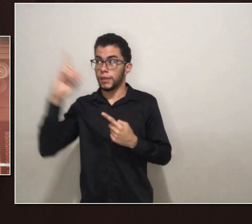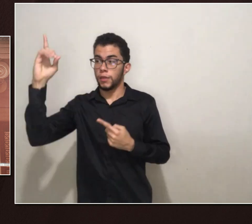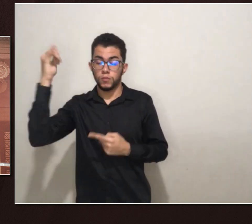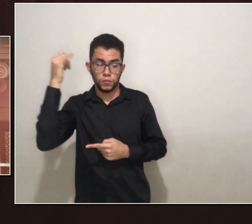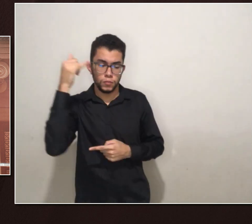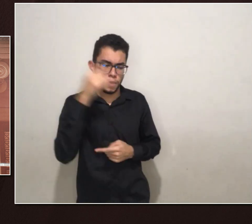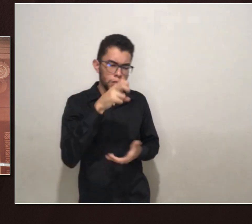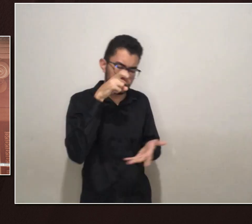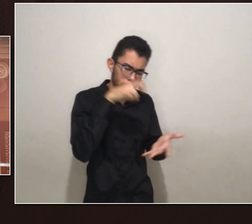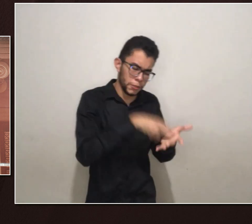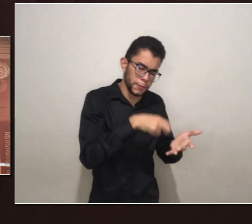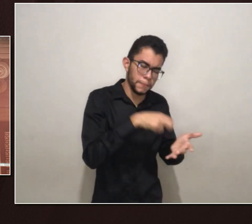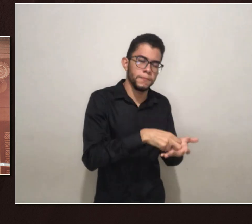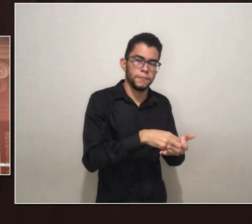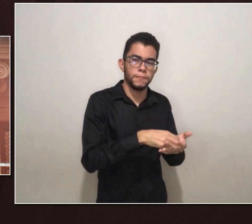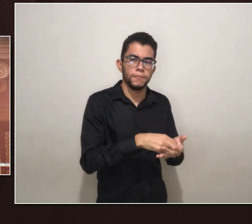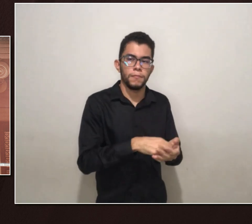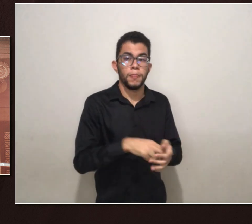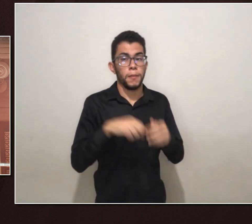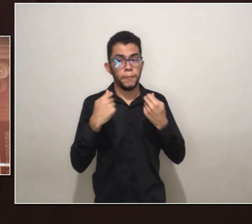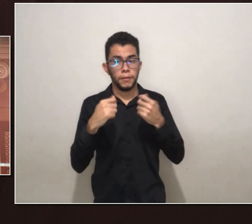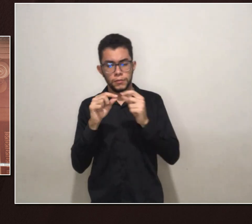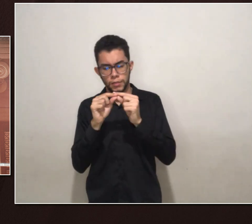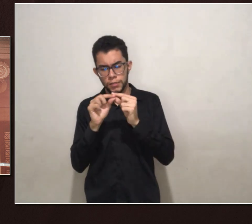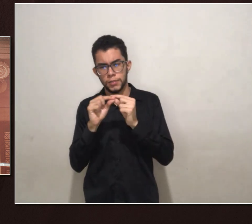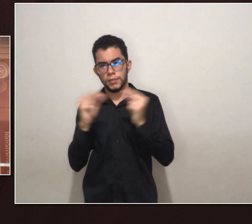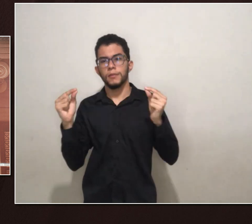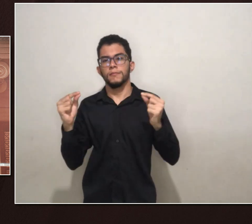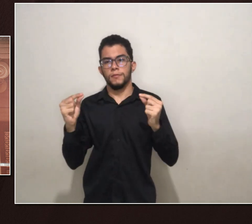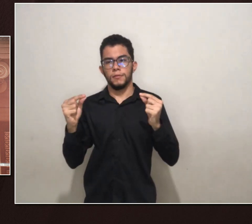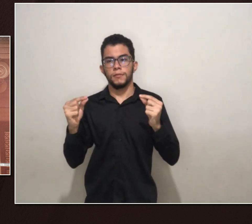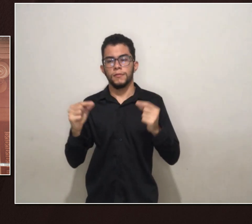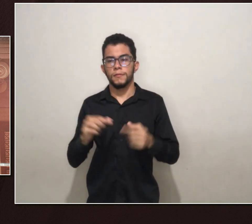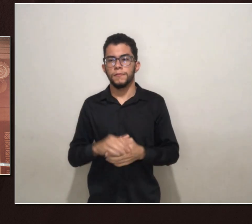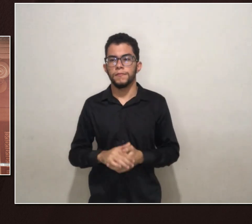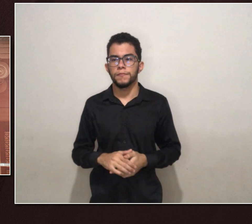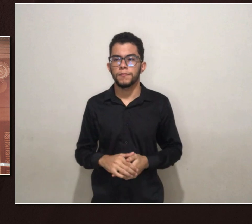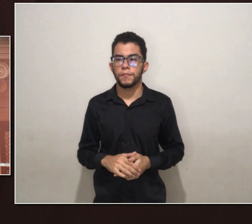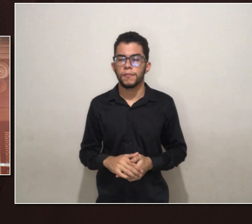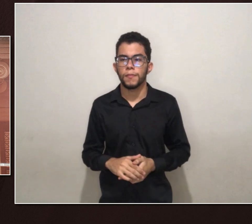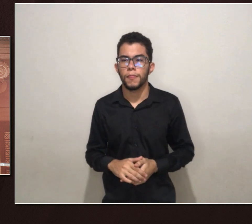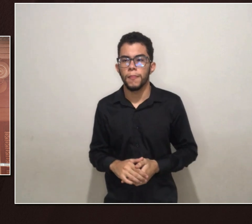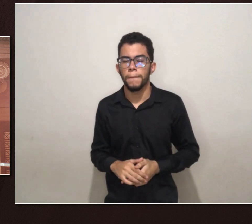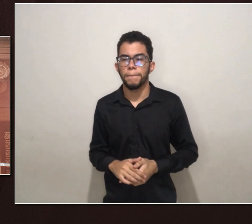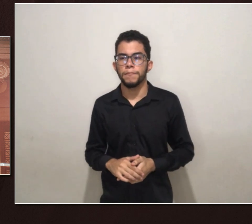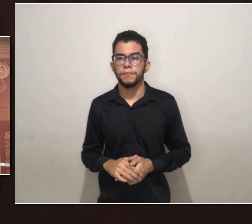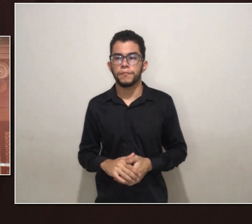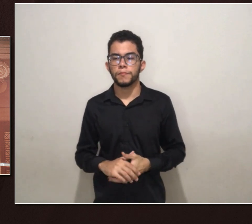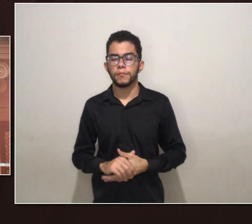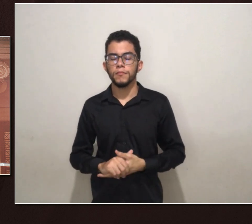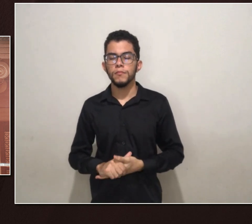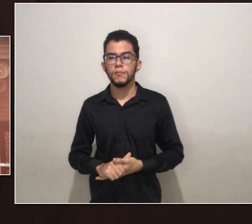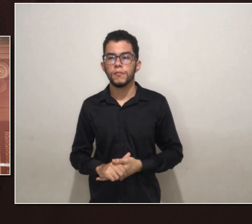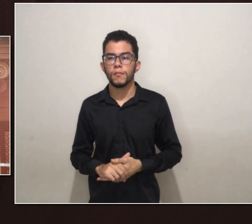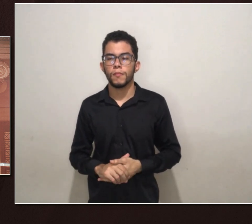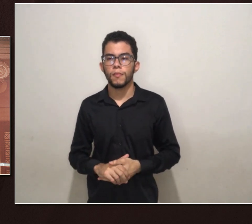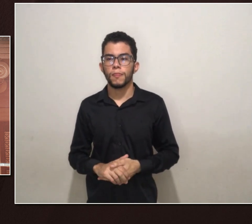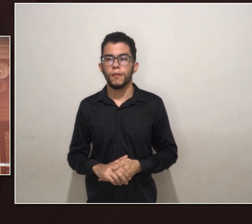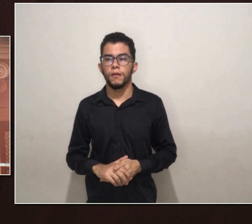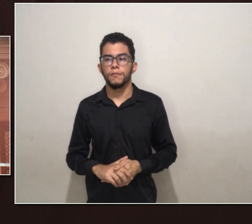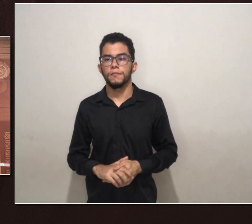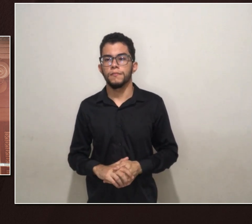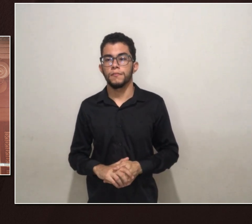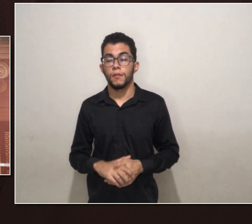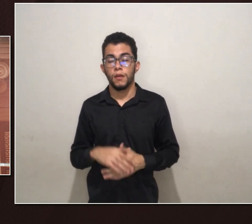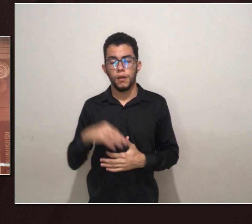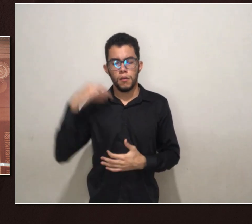posição, retornar à simplicidade, para ver qual o canal Deus está usando para falar. Quando o Espírito fala